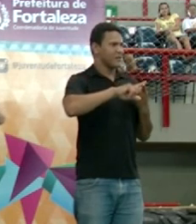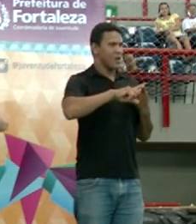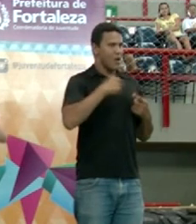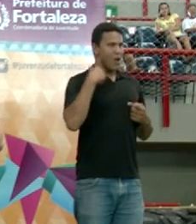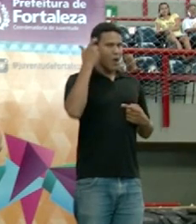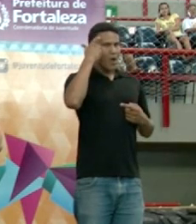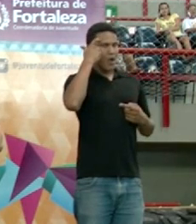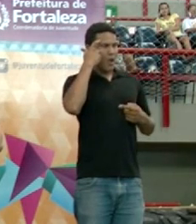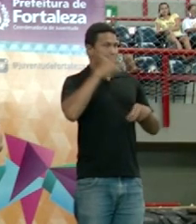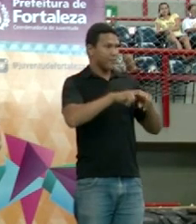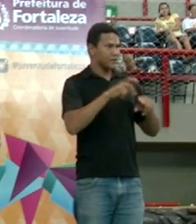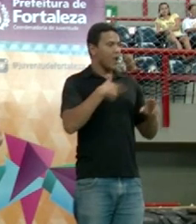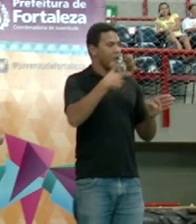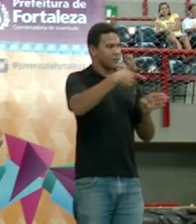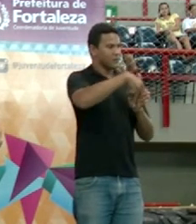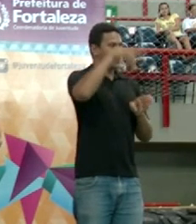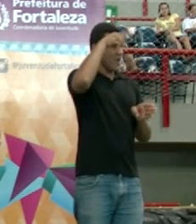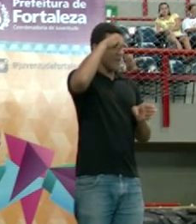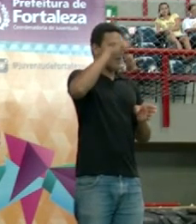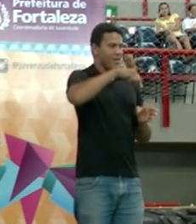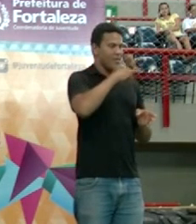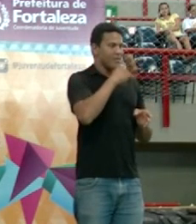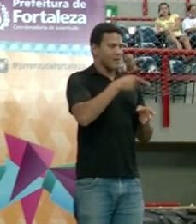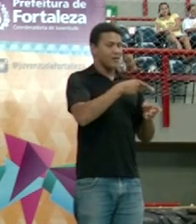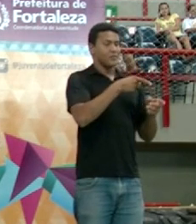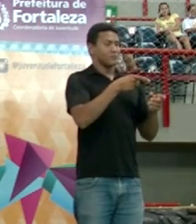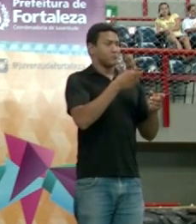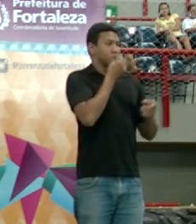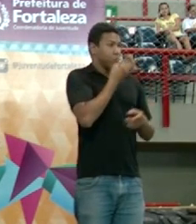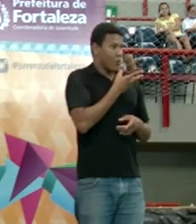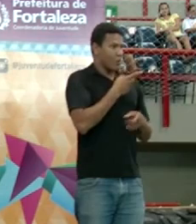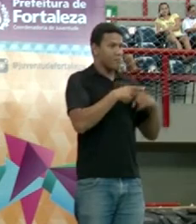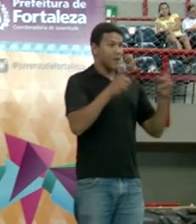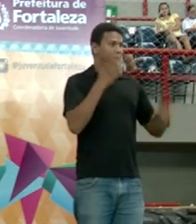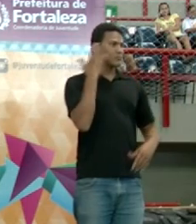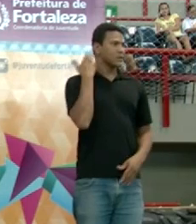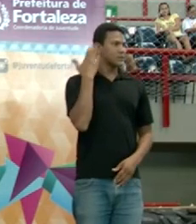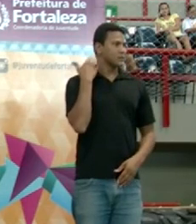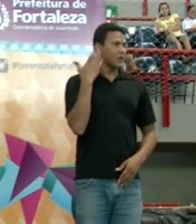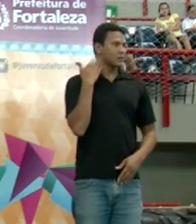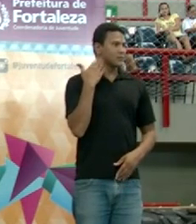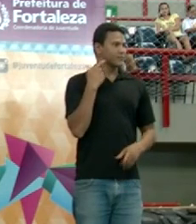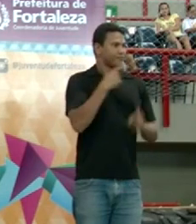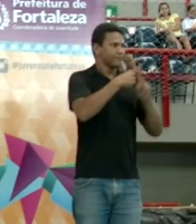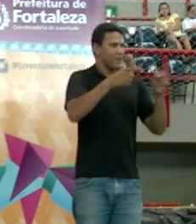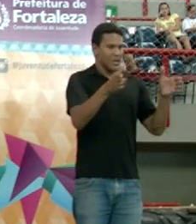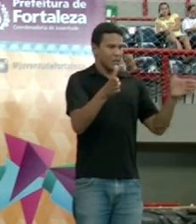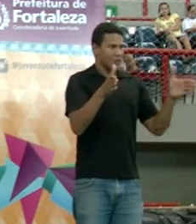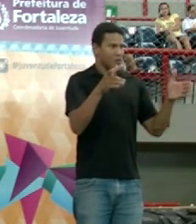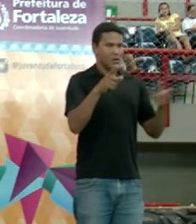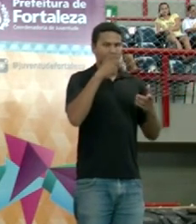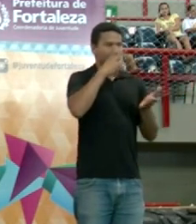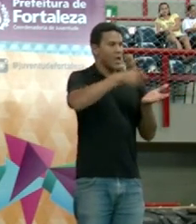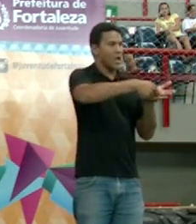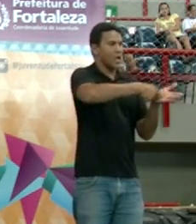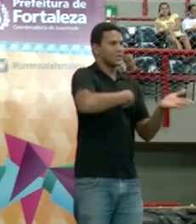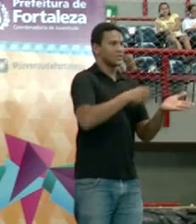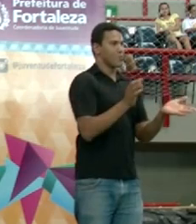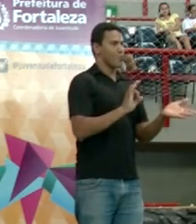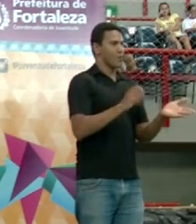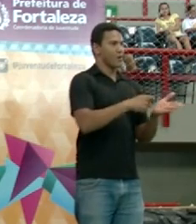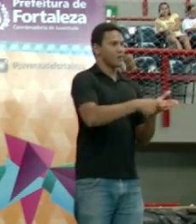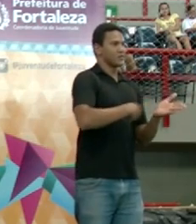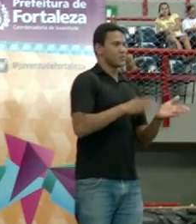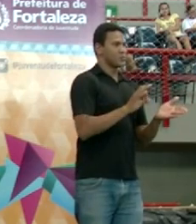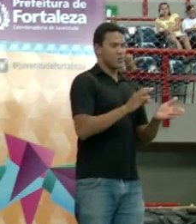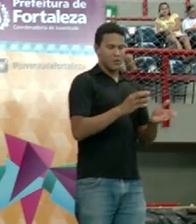vê as imagens do cavaleiro, tá? O problema é que eu lhe disse que na Idade Média a gente não assina documento, não é na palavra. Como